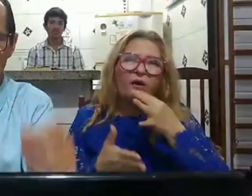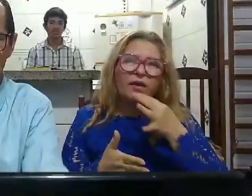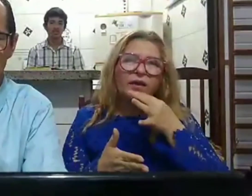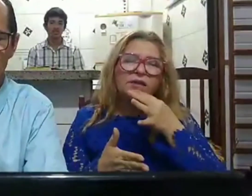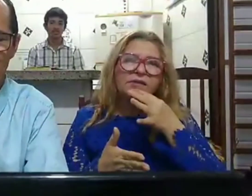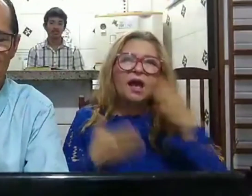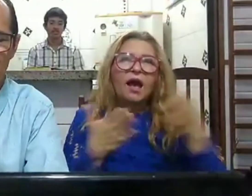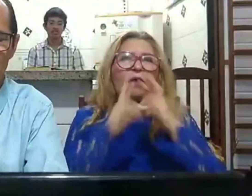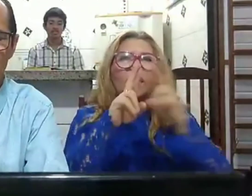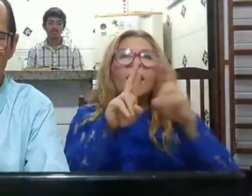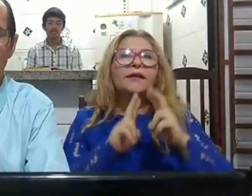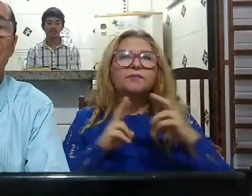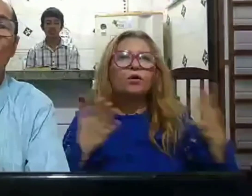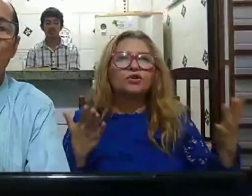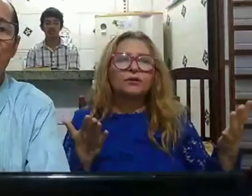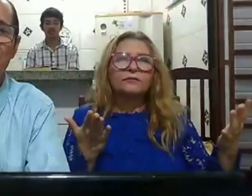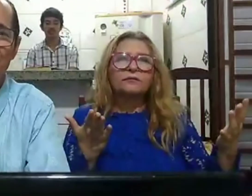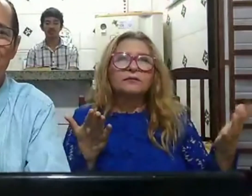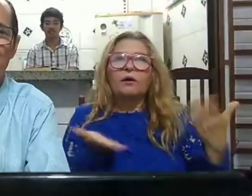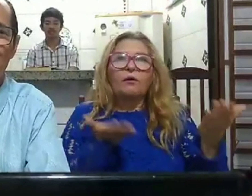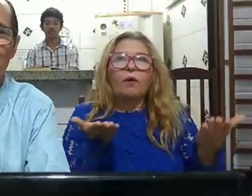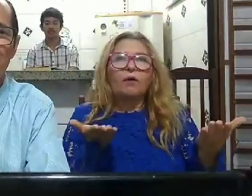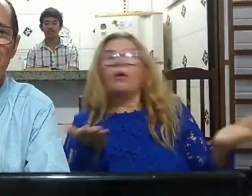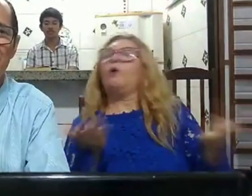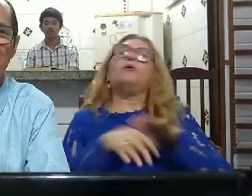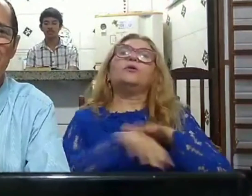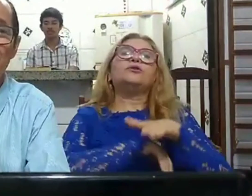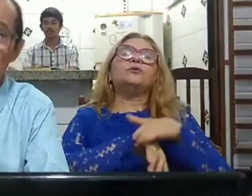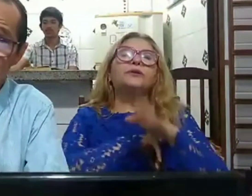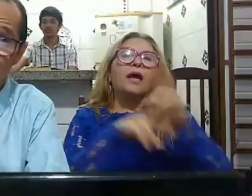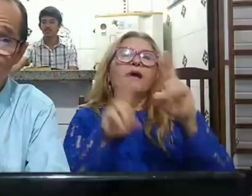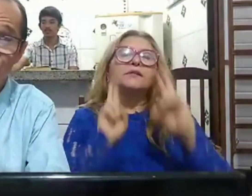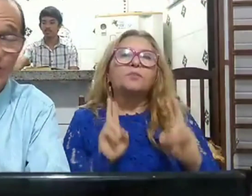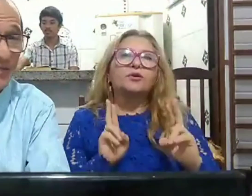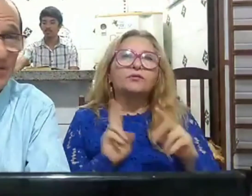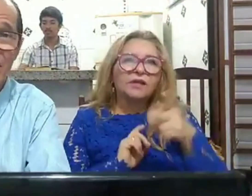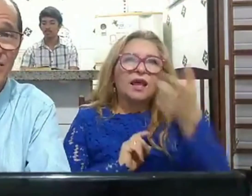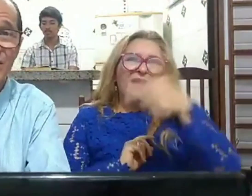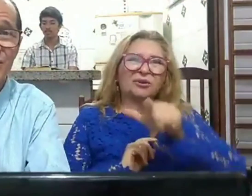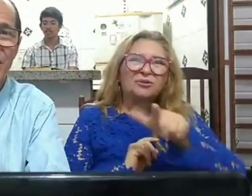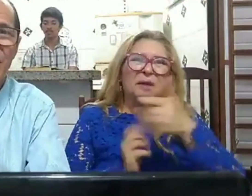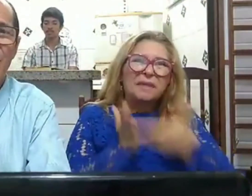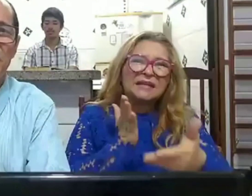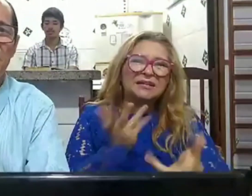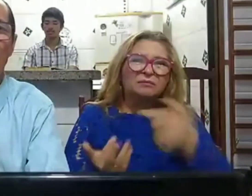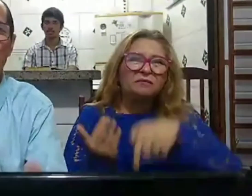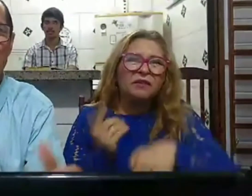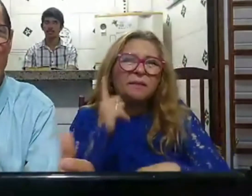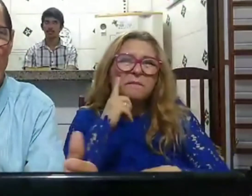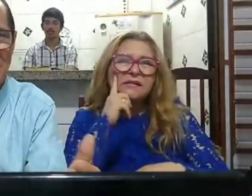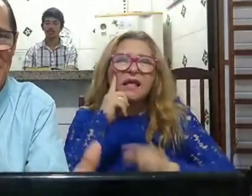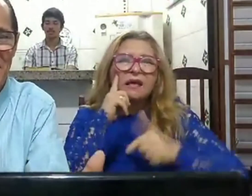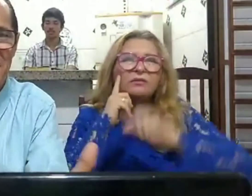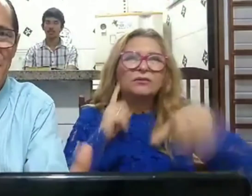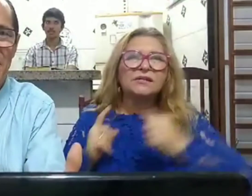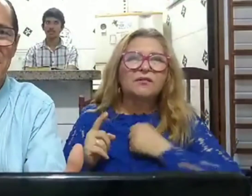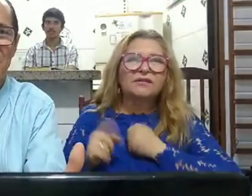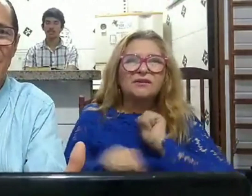você vai responder ao Senhor Jesus hoje à noite? Você vai continuar perdido? Você vai continuar